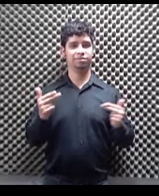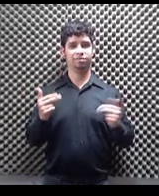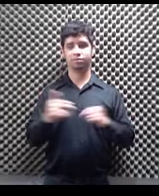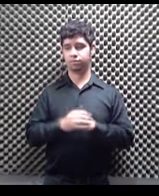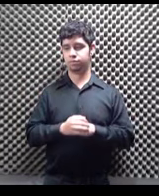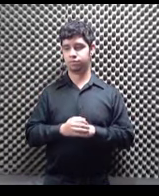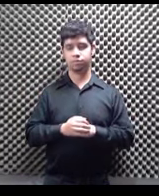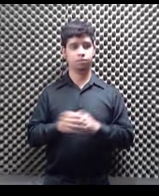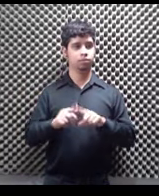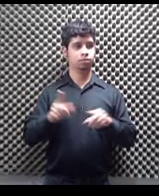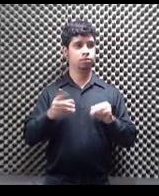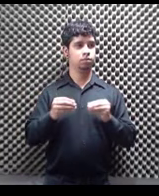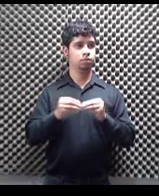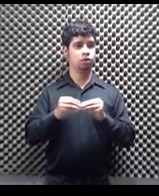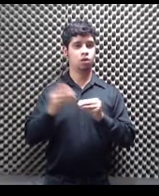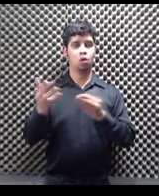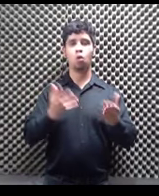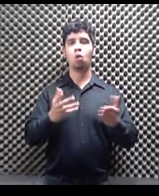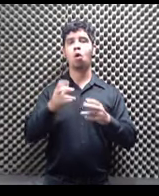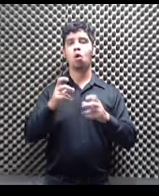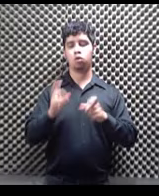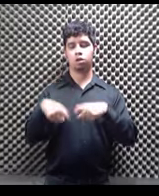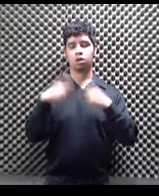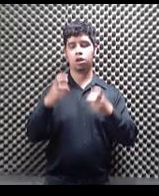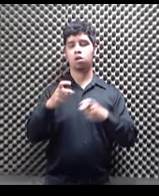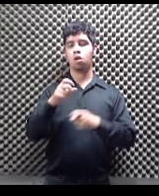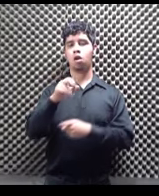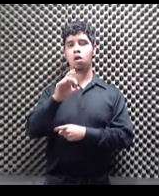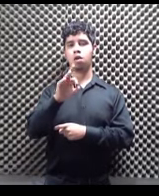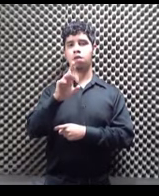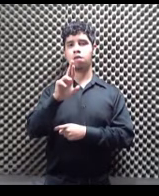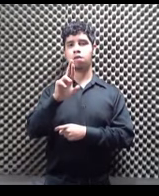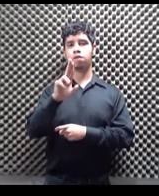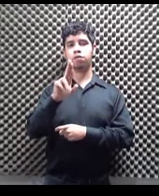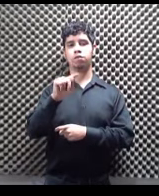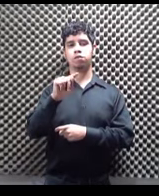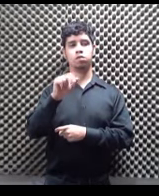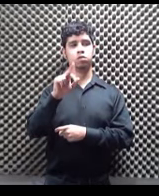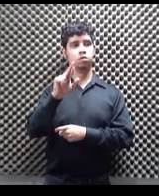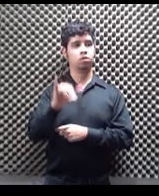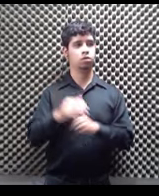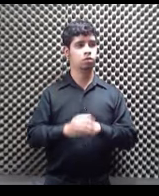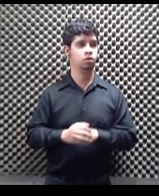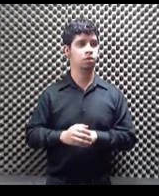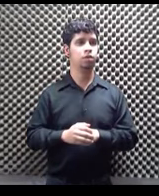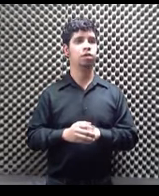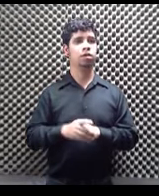Bueno. Mira, pues tráeme un frutero por ahí. Mire. Dame acá.